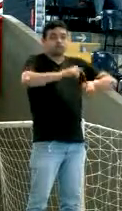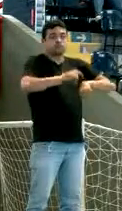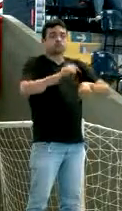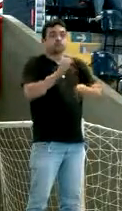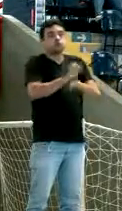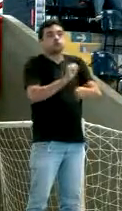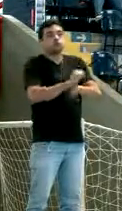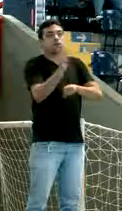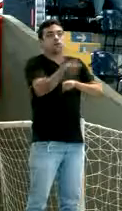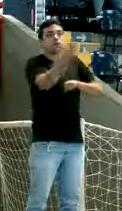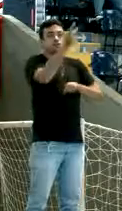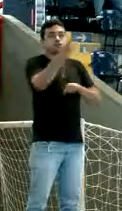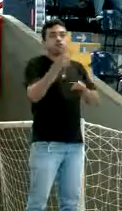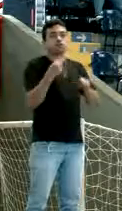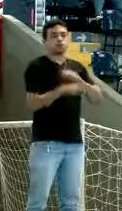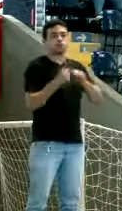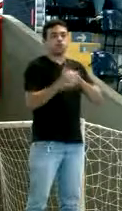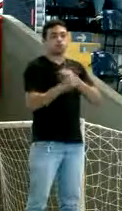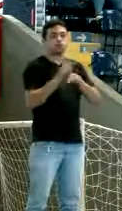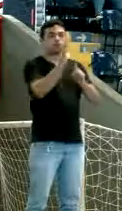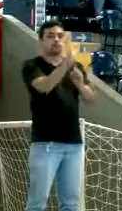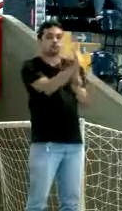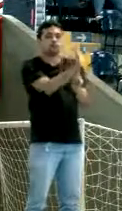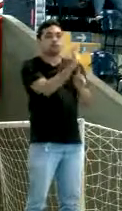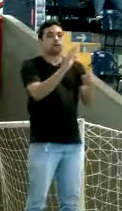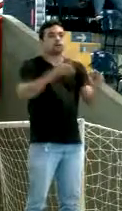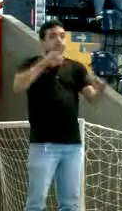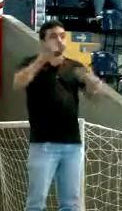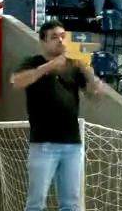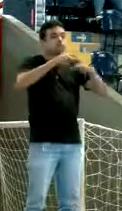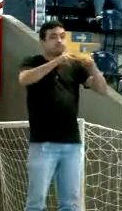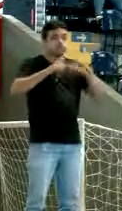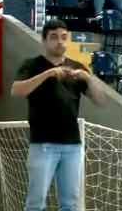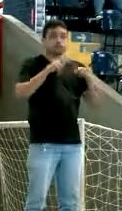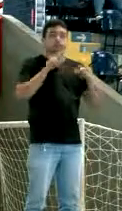hora. Você não combina com a ocasião, né? Então,